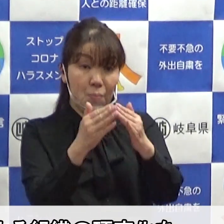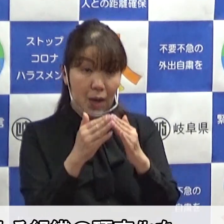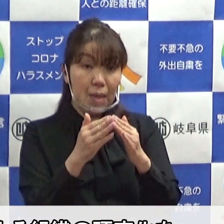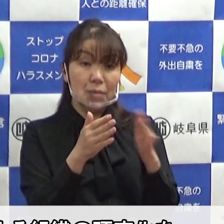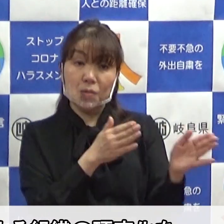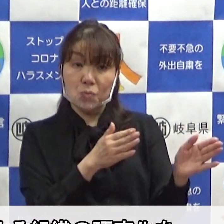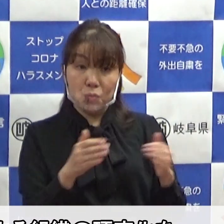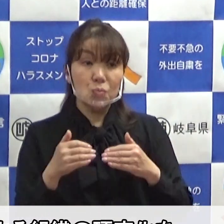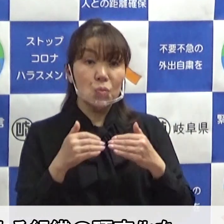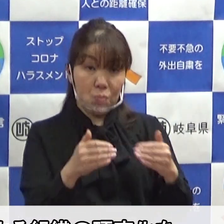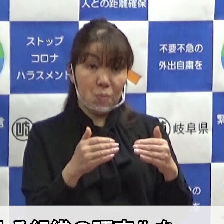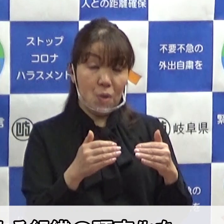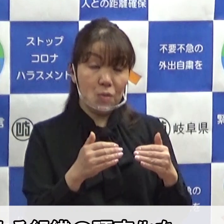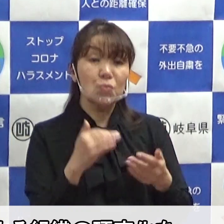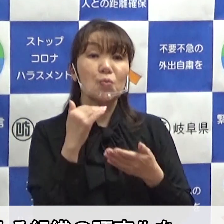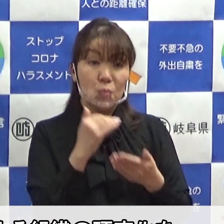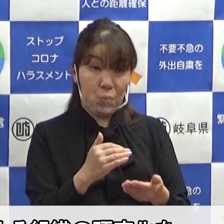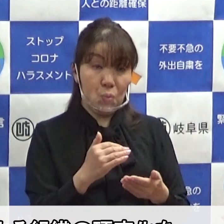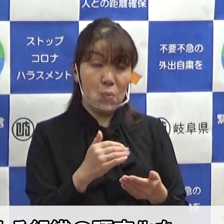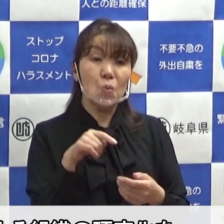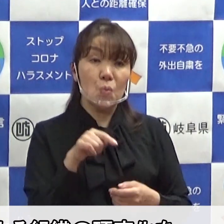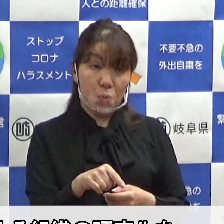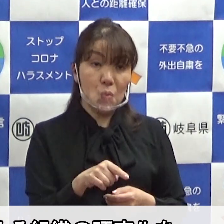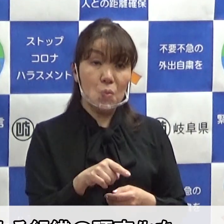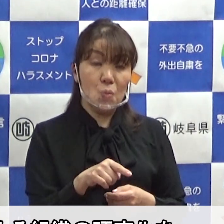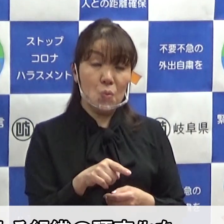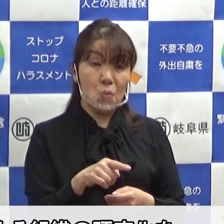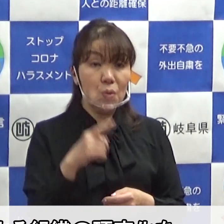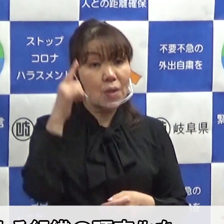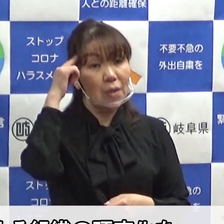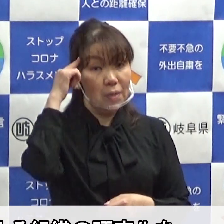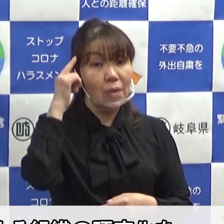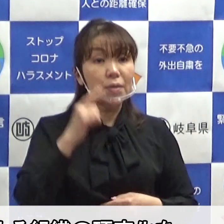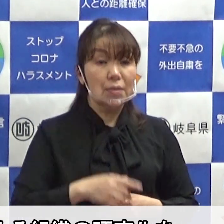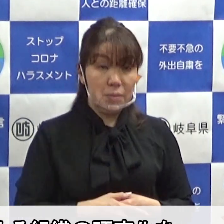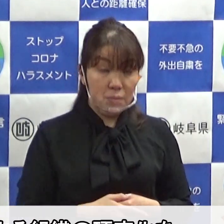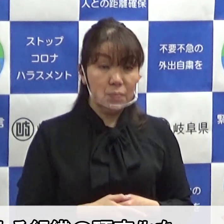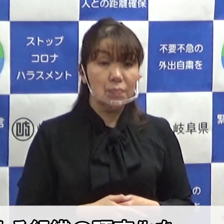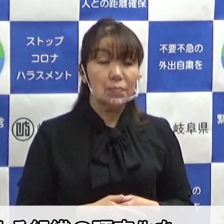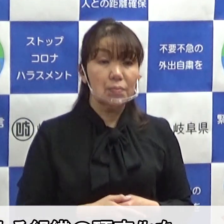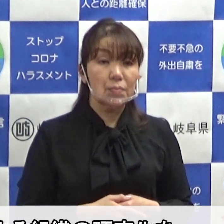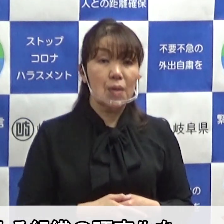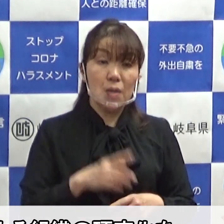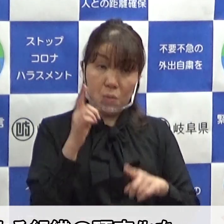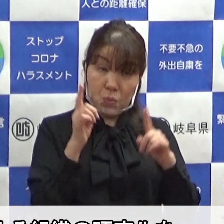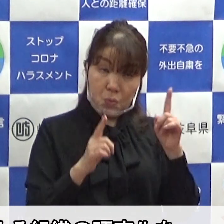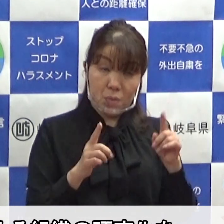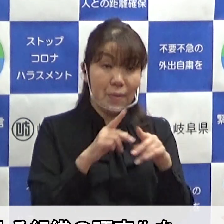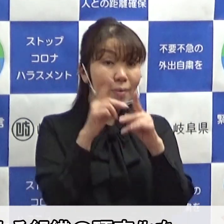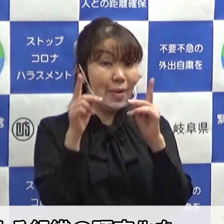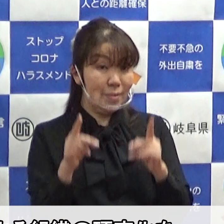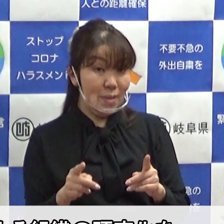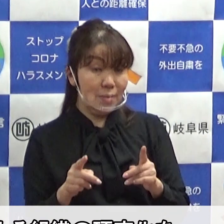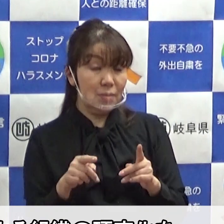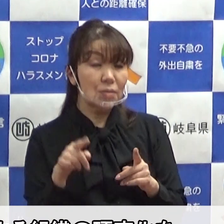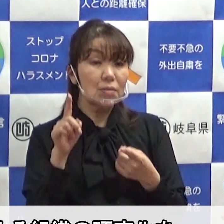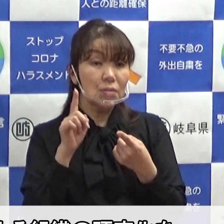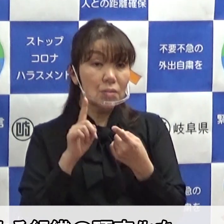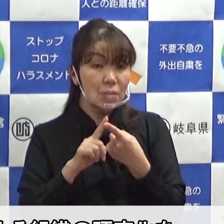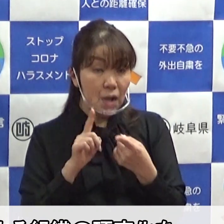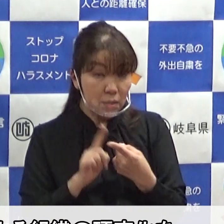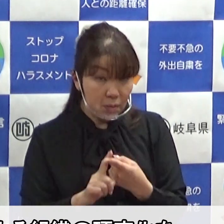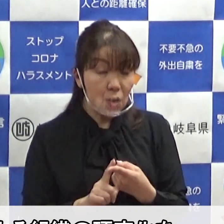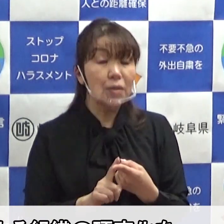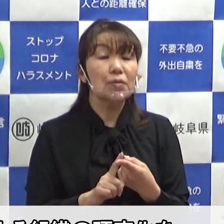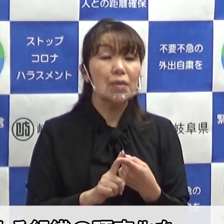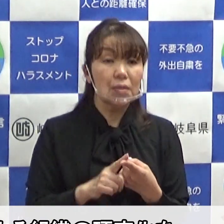してもらうと、いうようなこともですね、取り入れたり、なんて言いますか、その課題を見なが